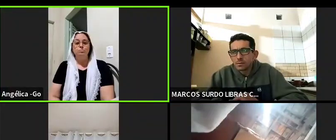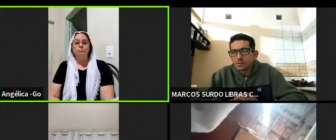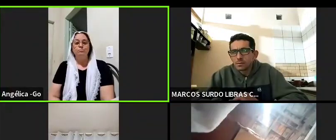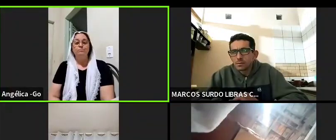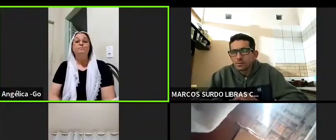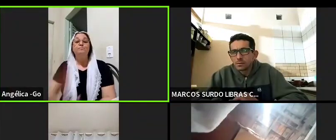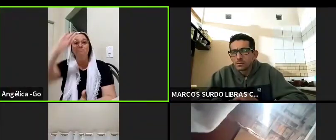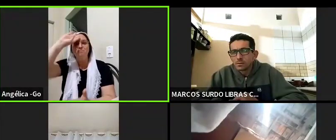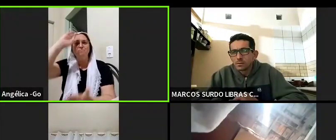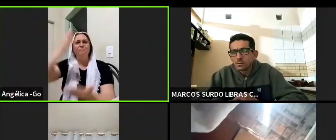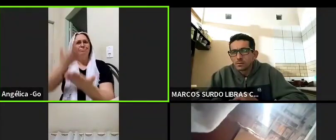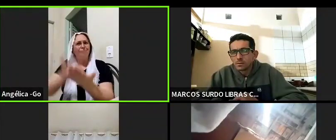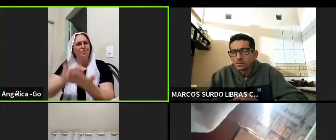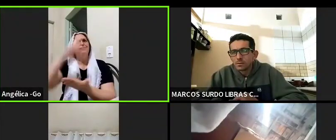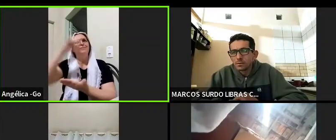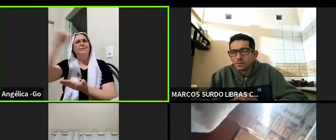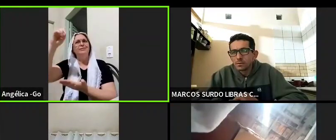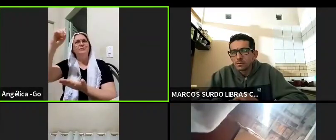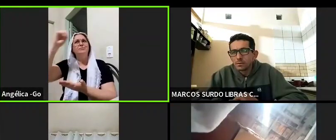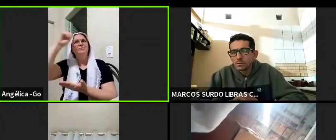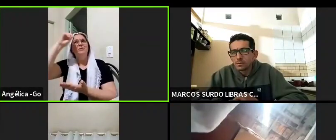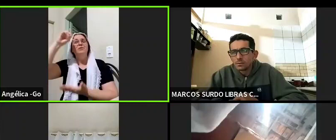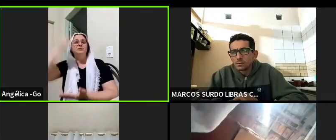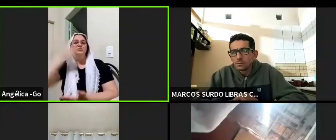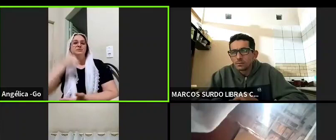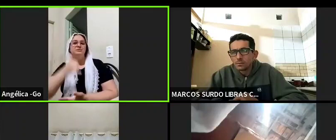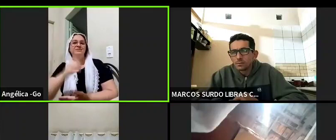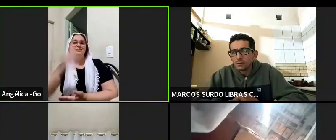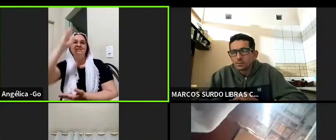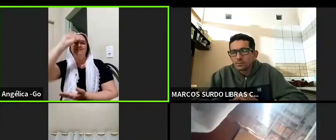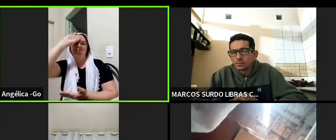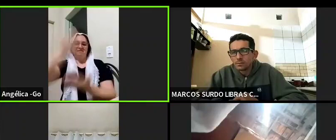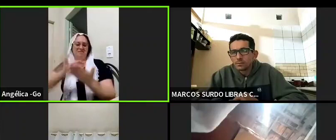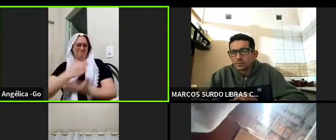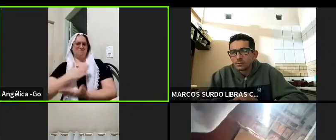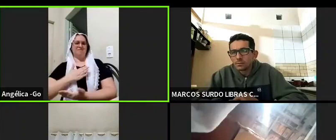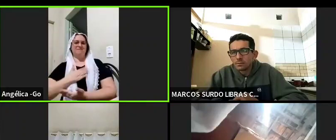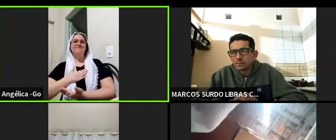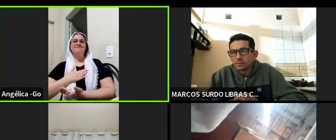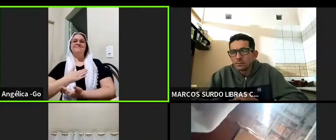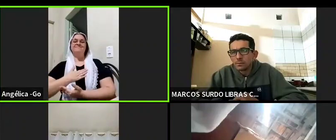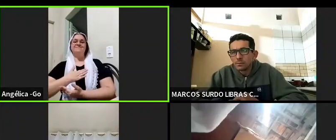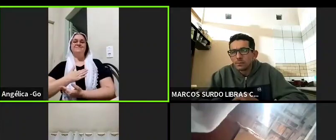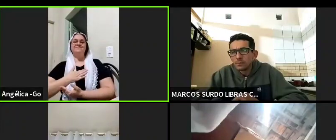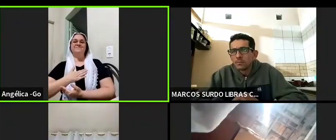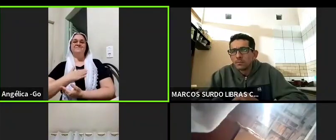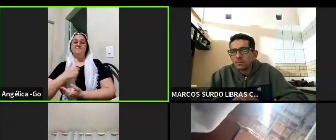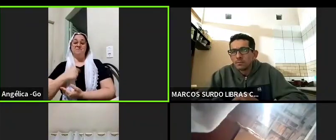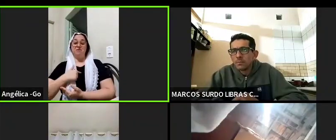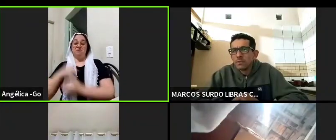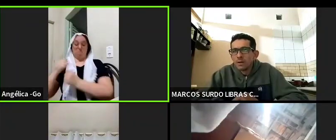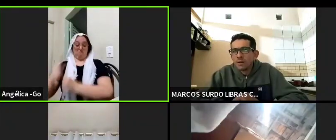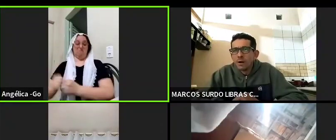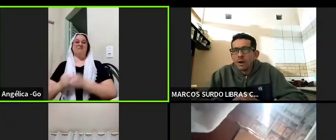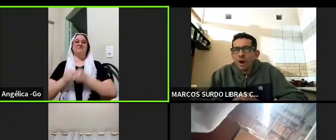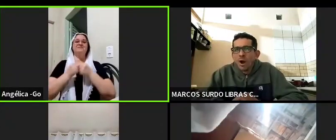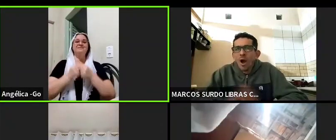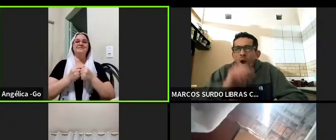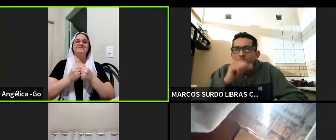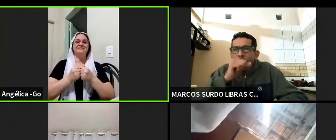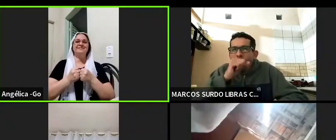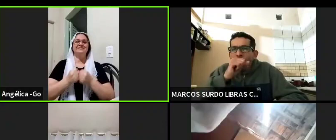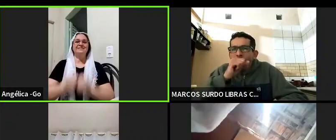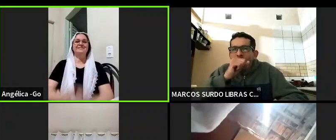Que você também crê que nesse fogo eu estou abraçado